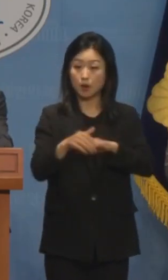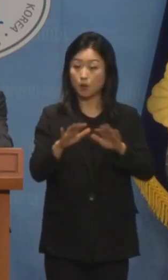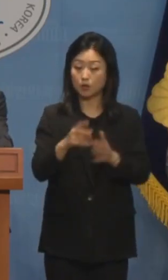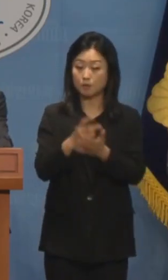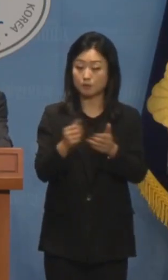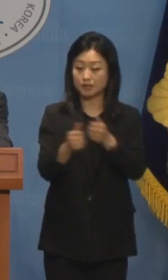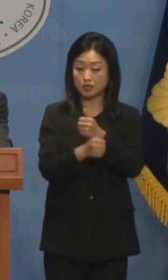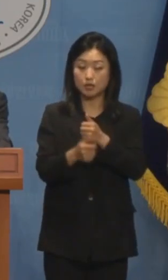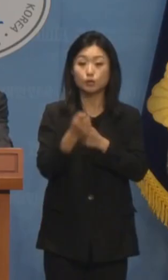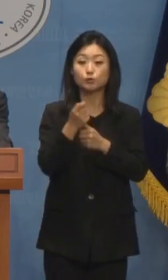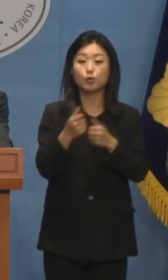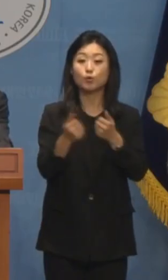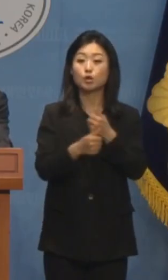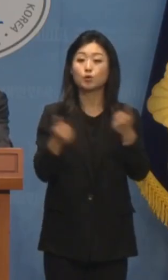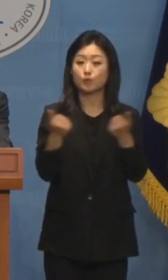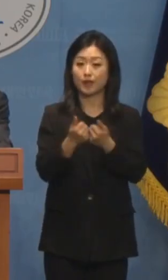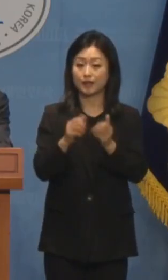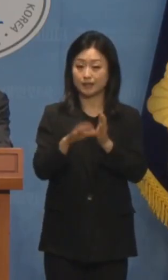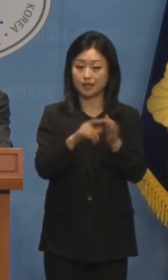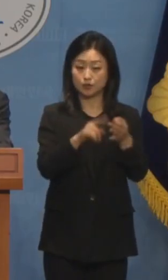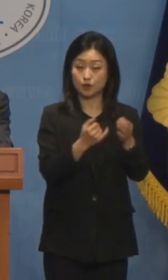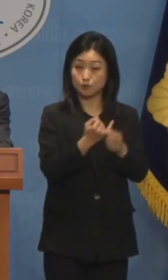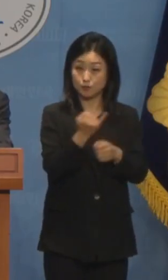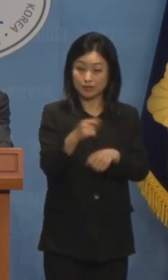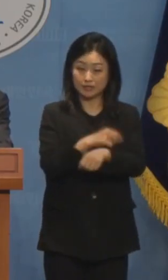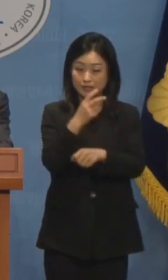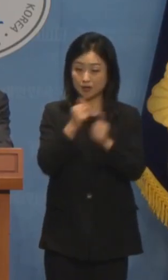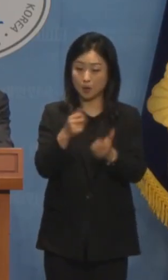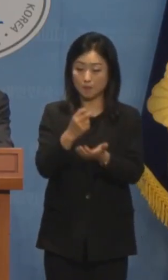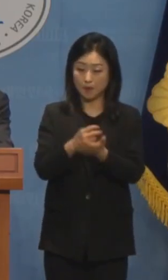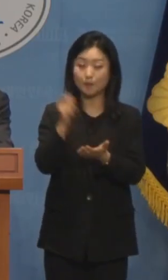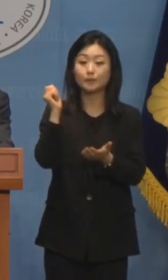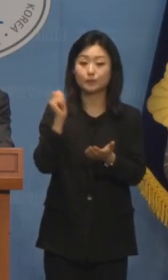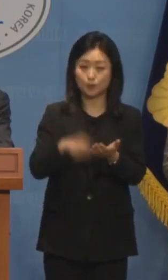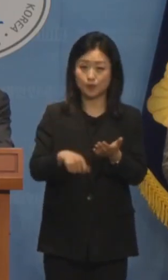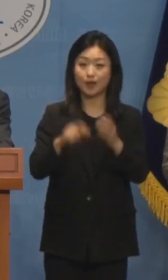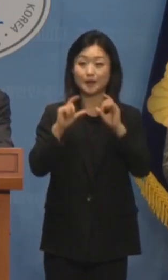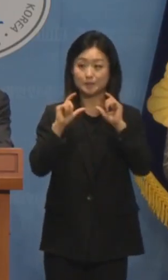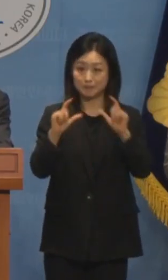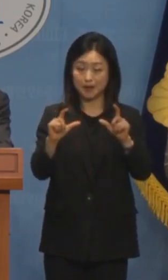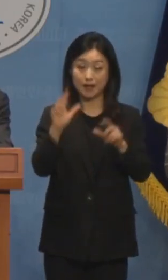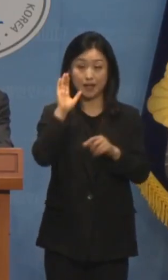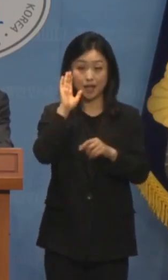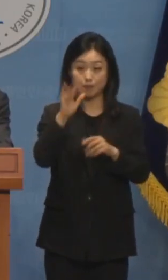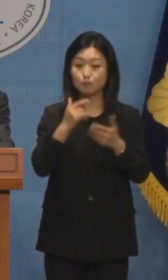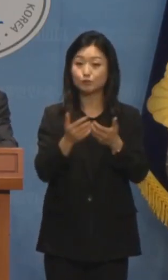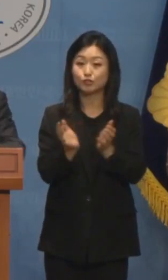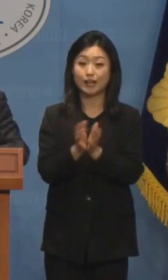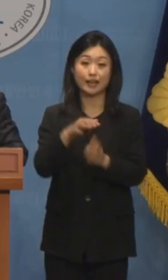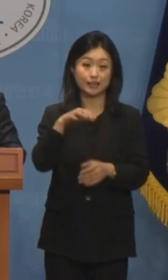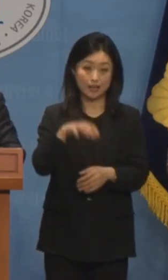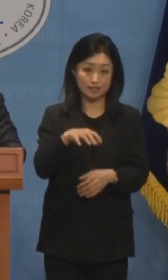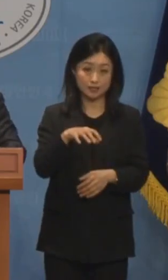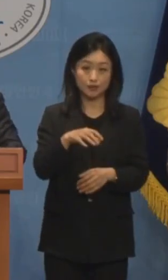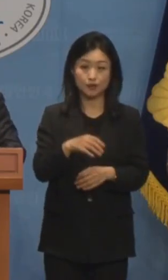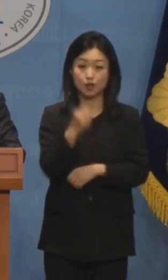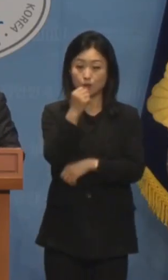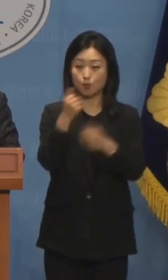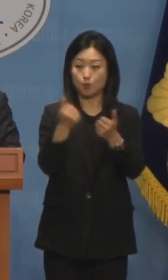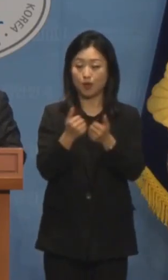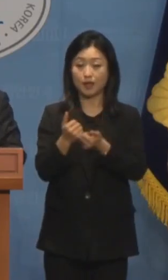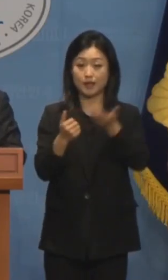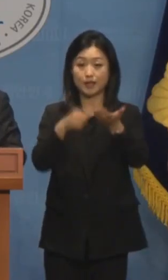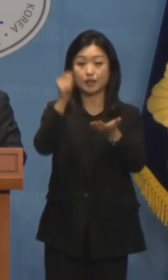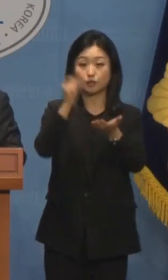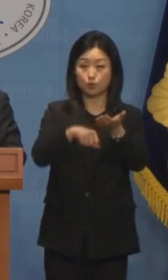법안심사 소위에서 김건희 특검법이 통과되었습니다. 앞으로 더불어민주당은 이 본회의 통과를